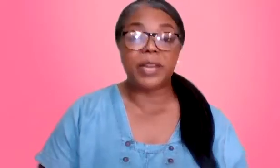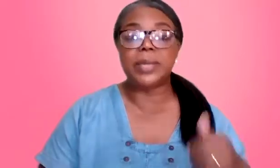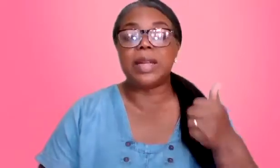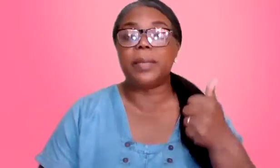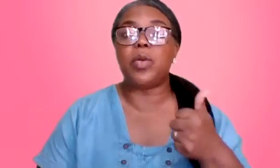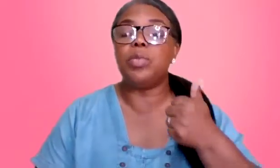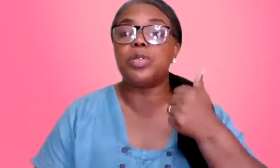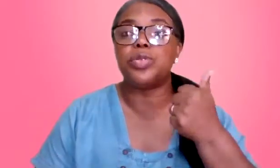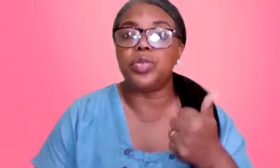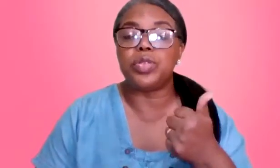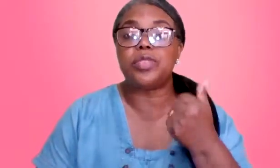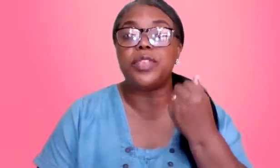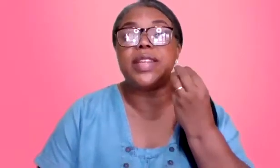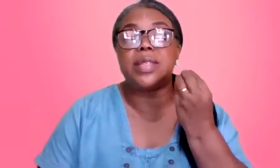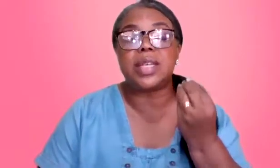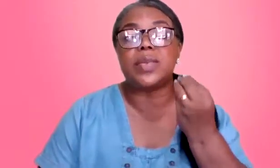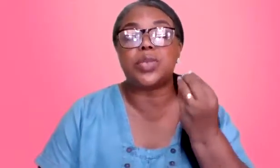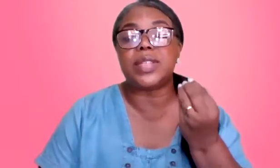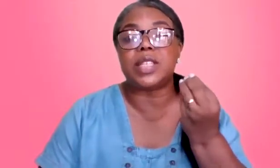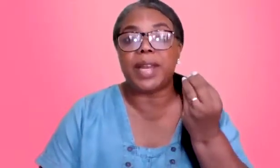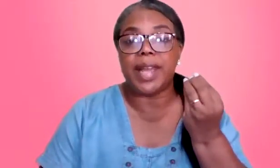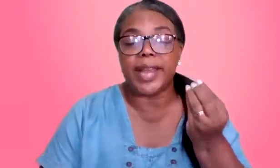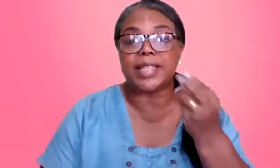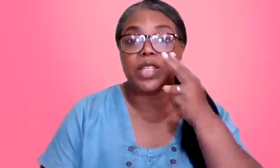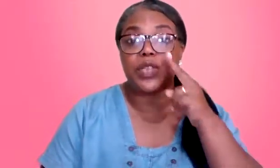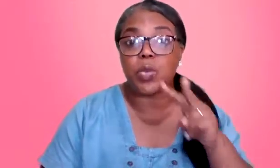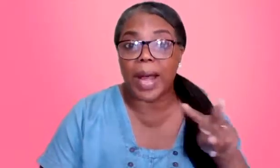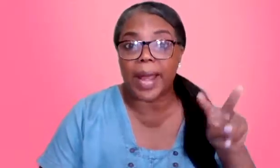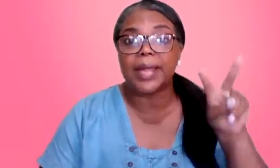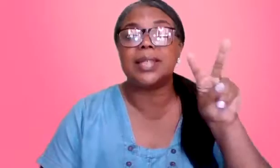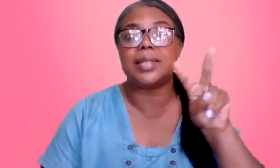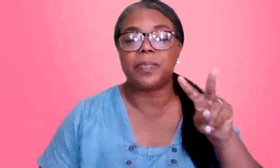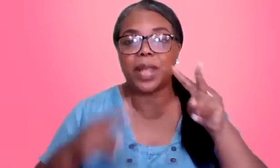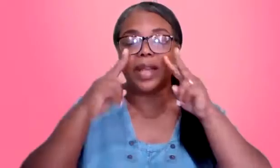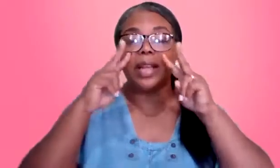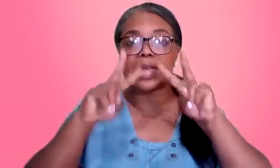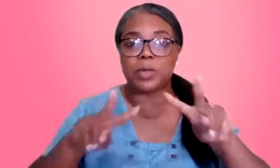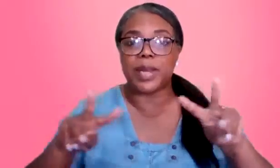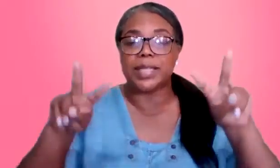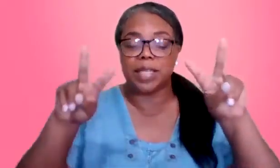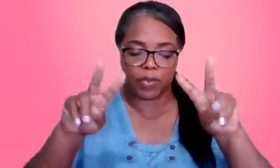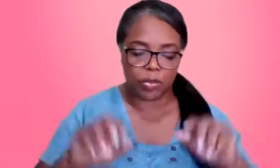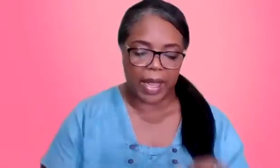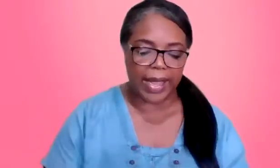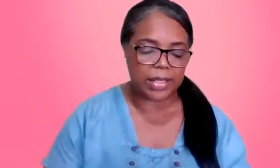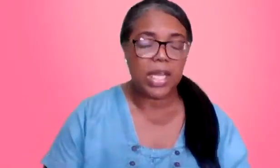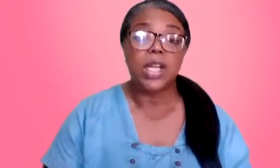Vimos também como os surdos vivenciam as suas experiências visuais, né? As experiências visuais.